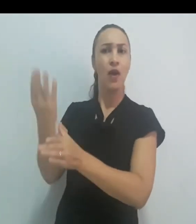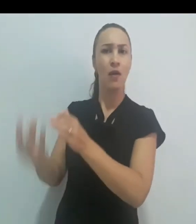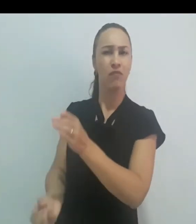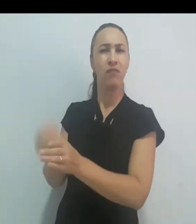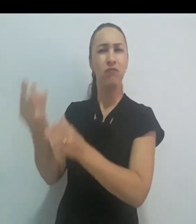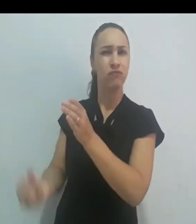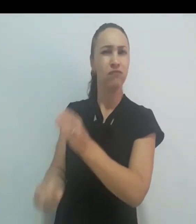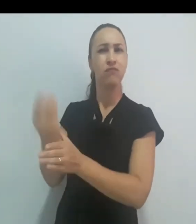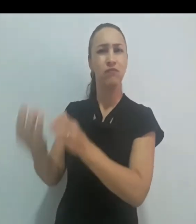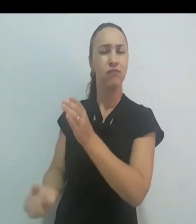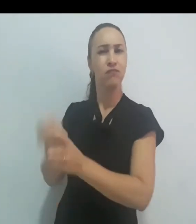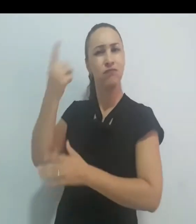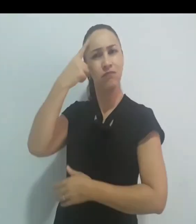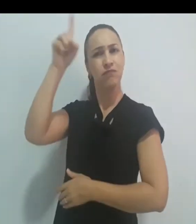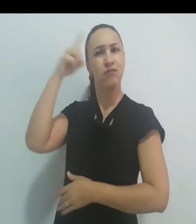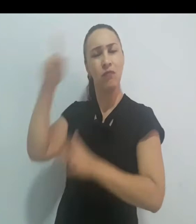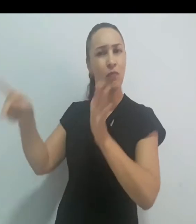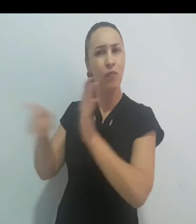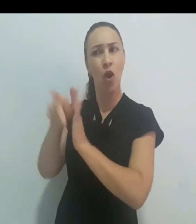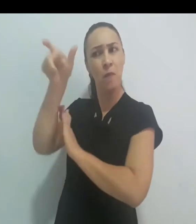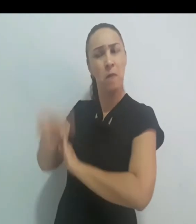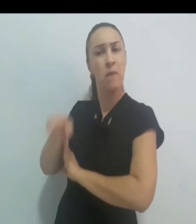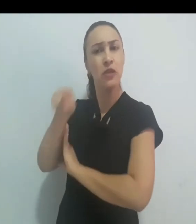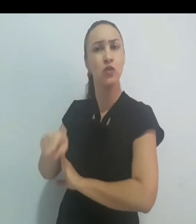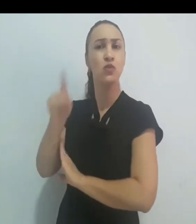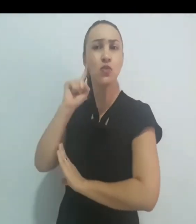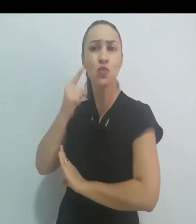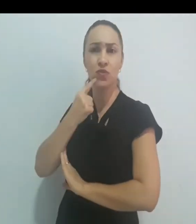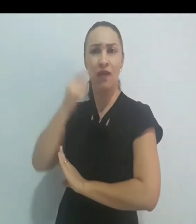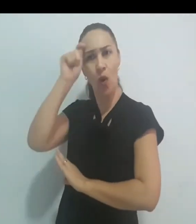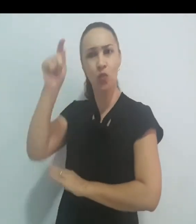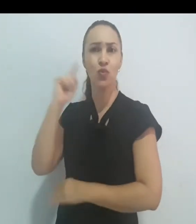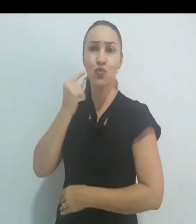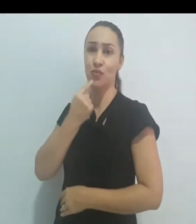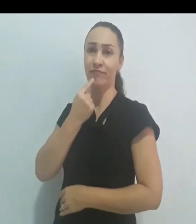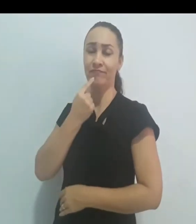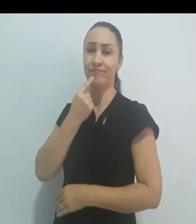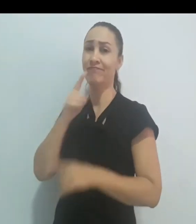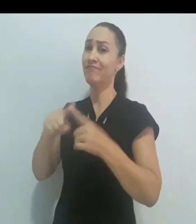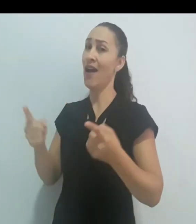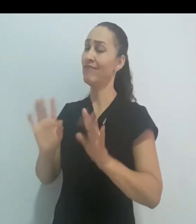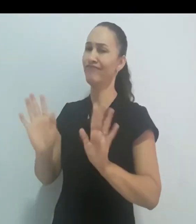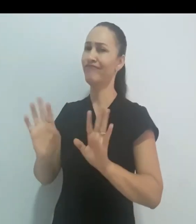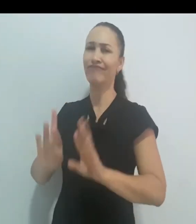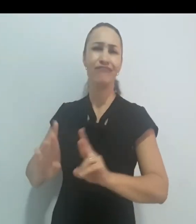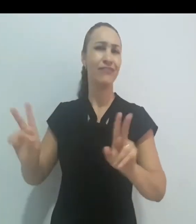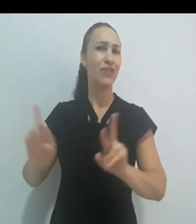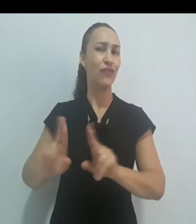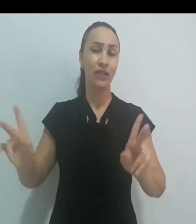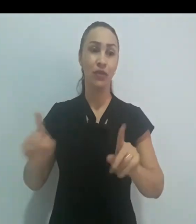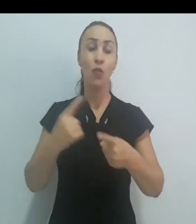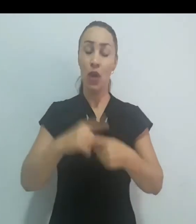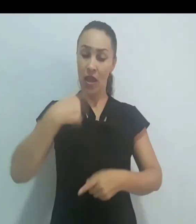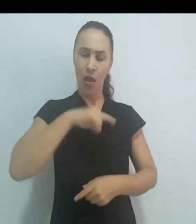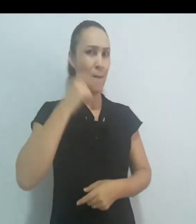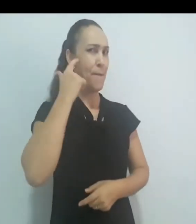produzida pela pessoa surda, pelo autor surdo. Mas não é exatamente assim, né?